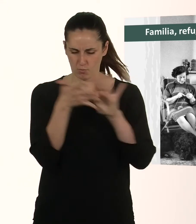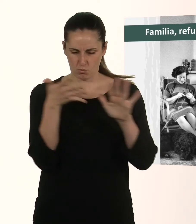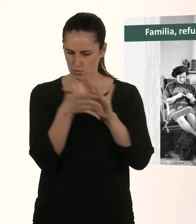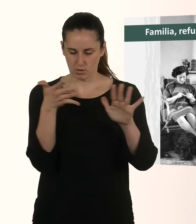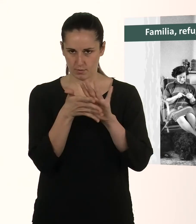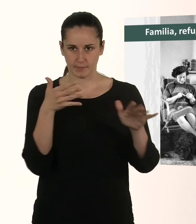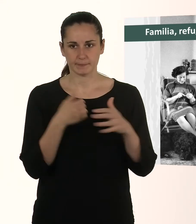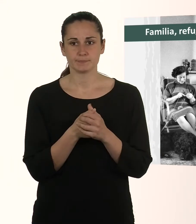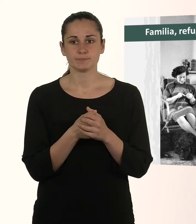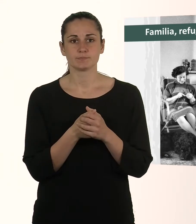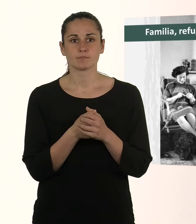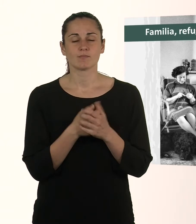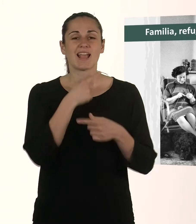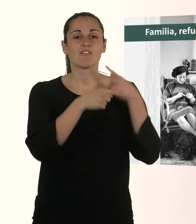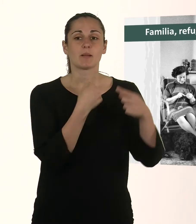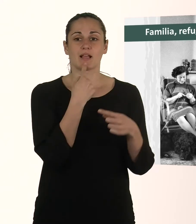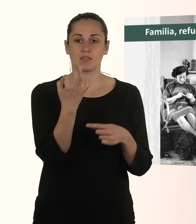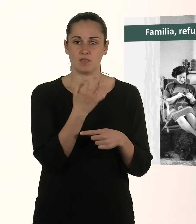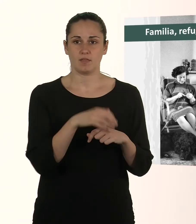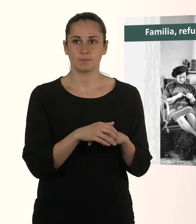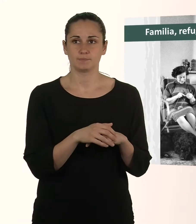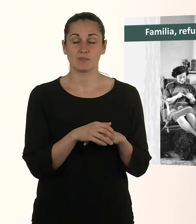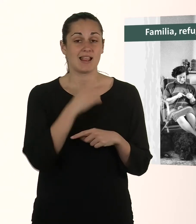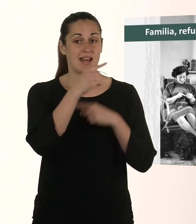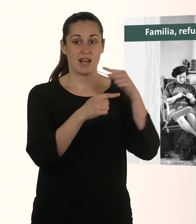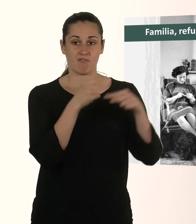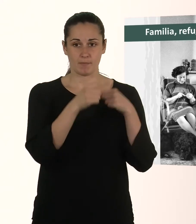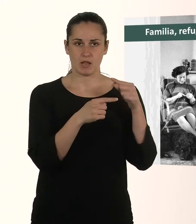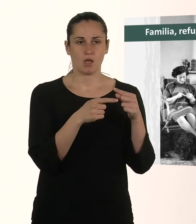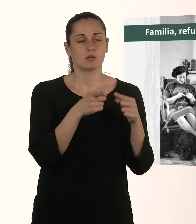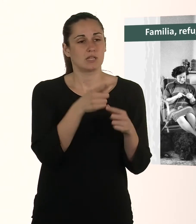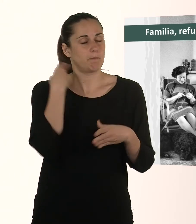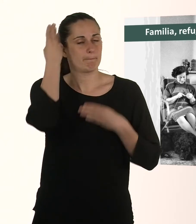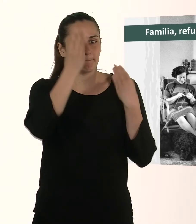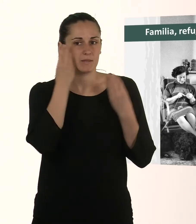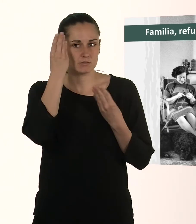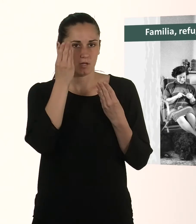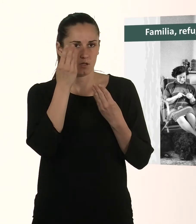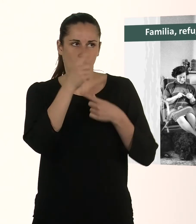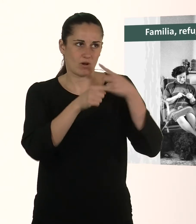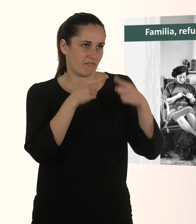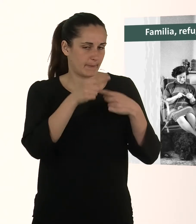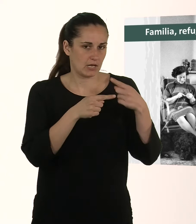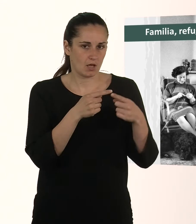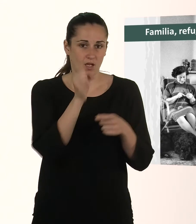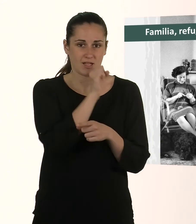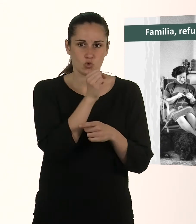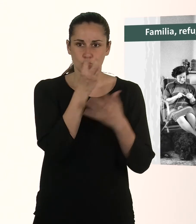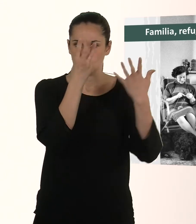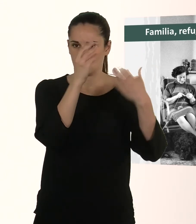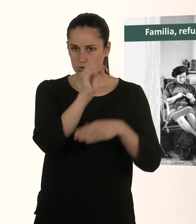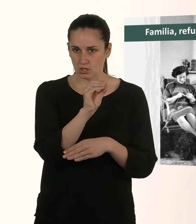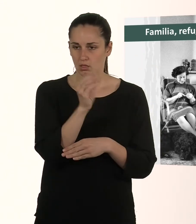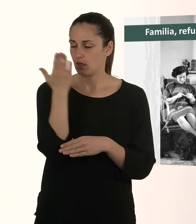voy a ser muy rápida, lo que él va a plantear es que en principio la familia, y él está pensando en una familia, atención, años 80,